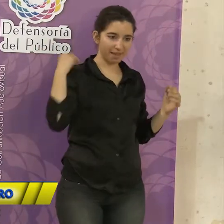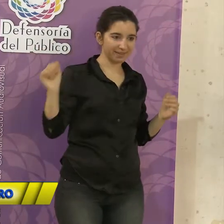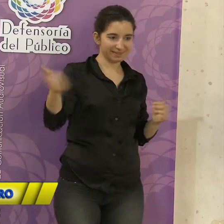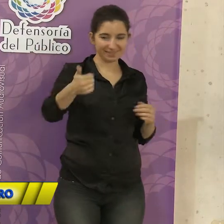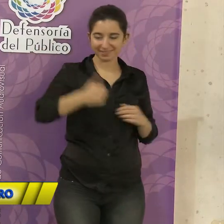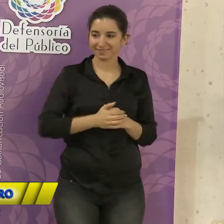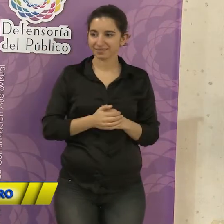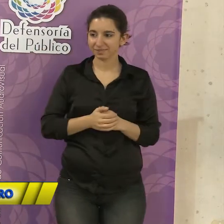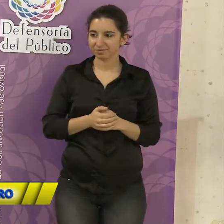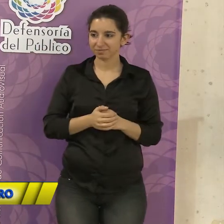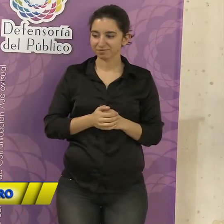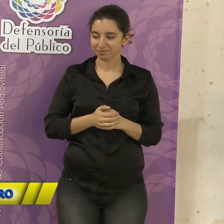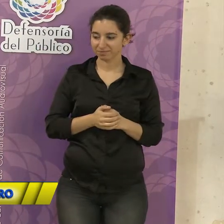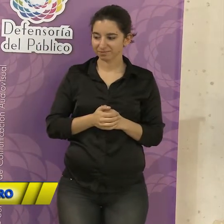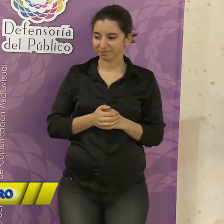Y